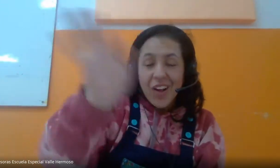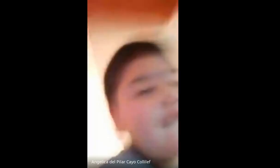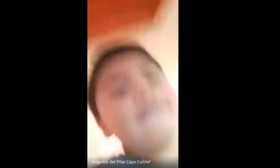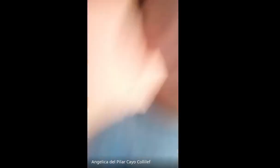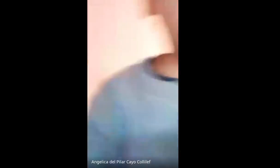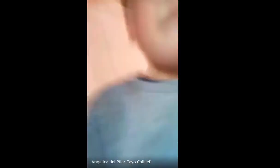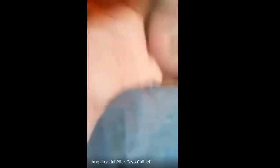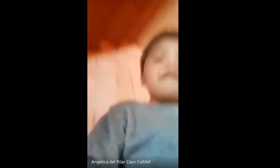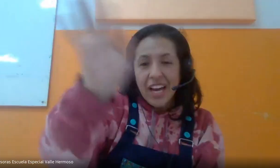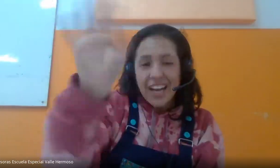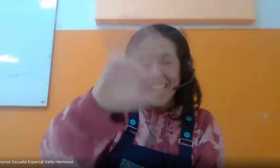Hola.